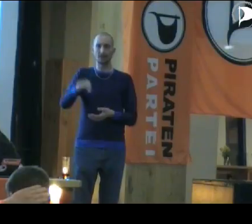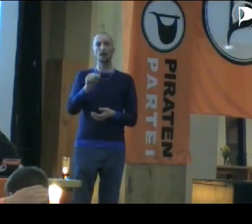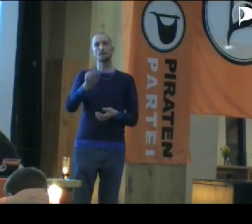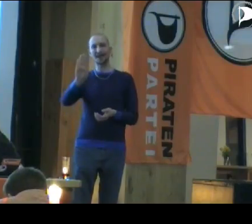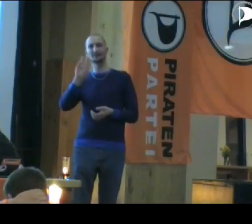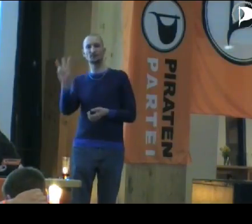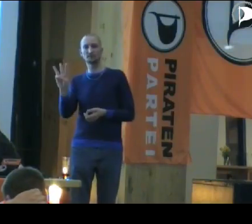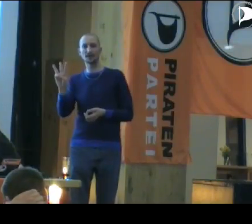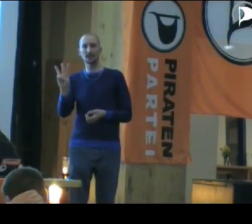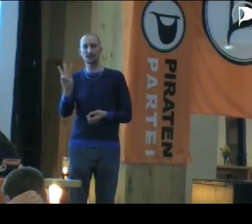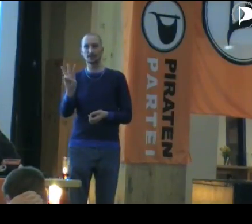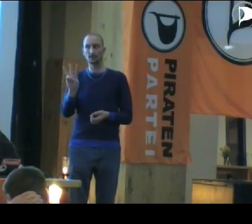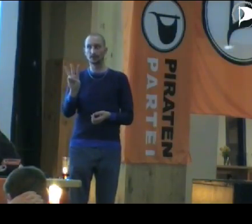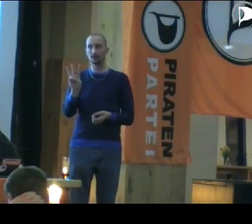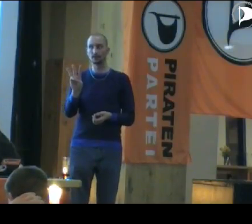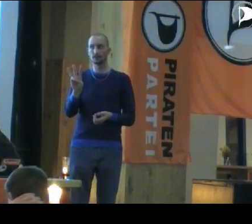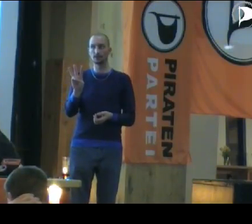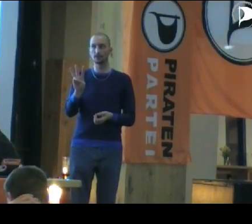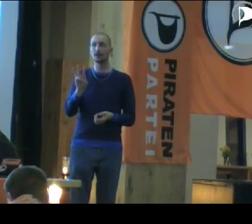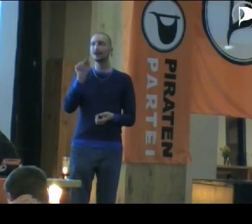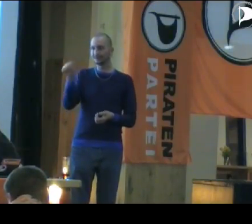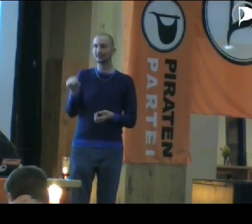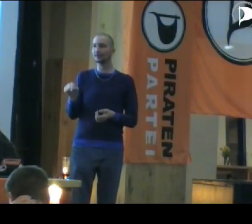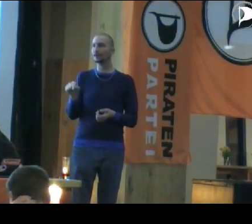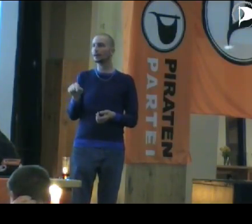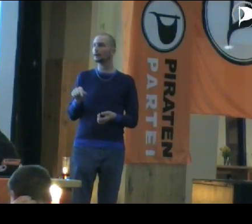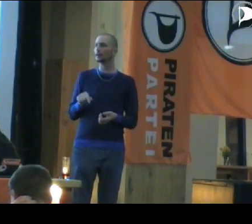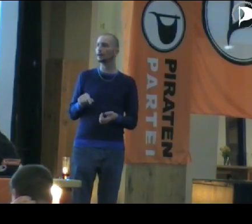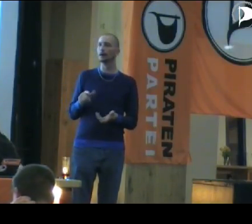da drauf sagt der deutsche